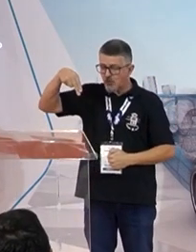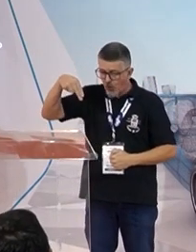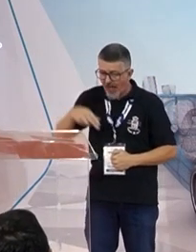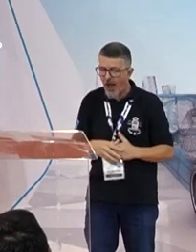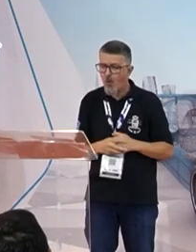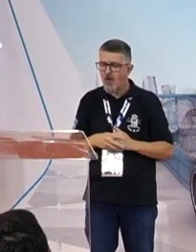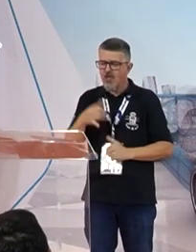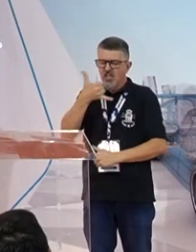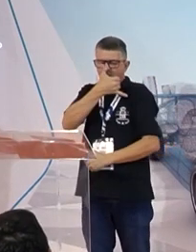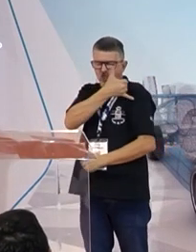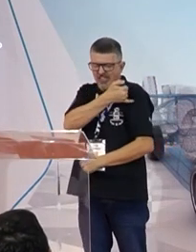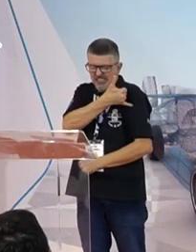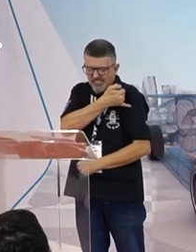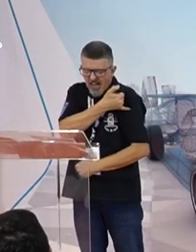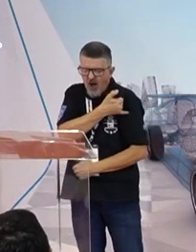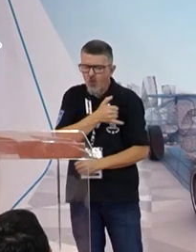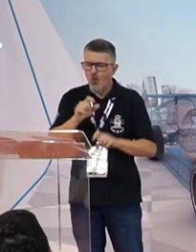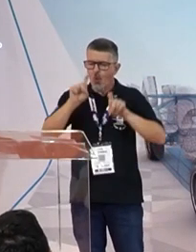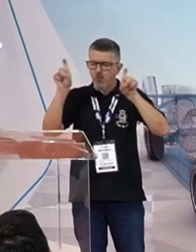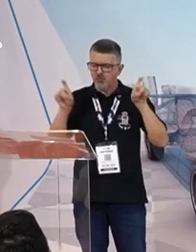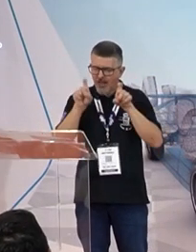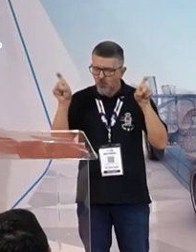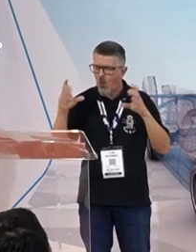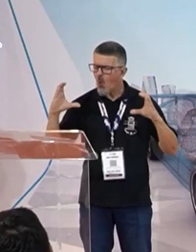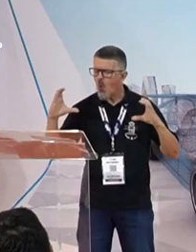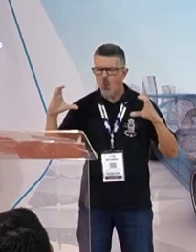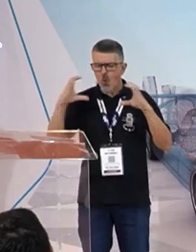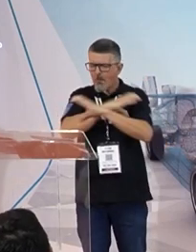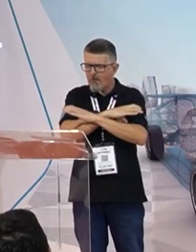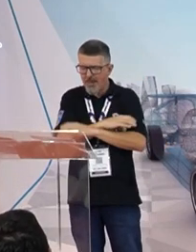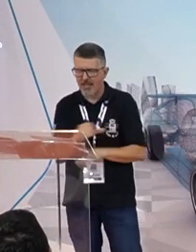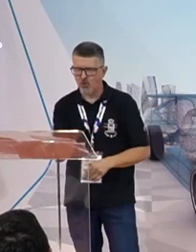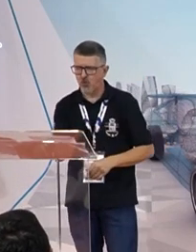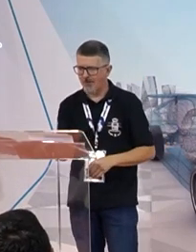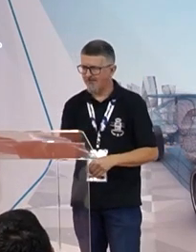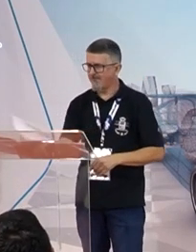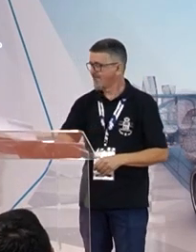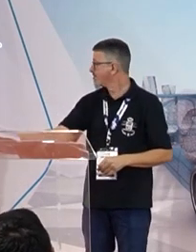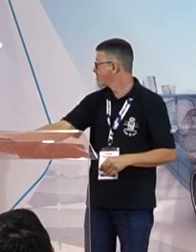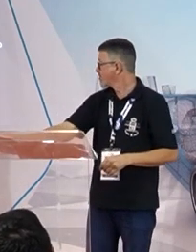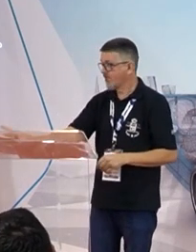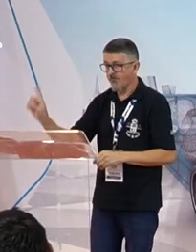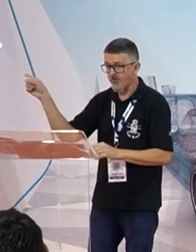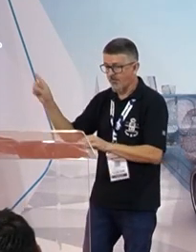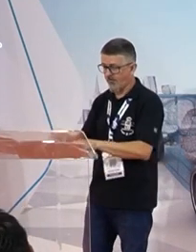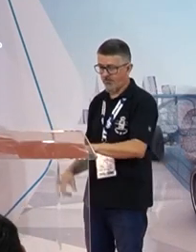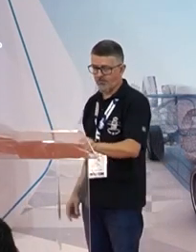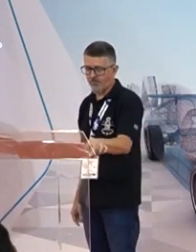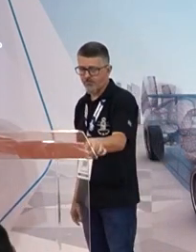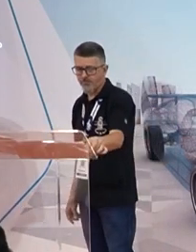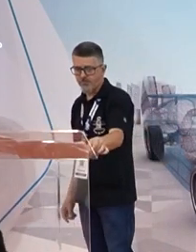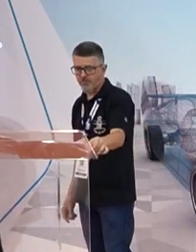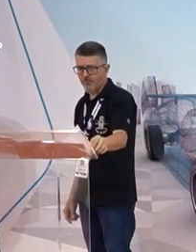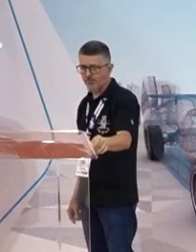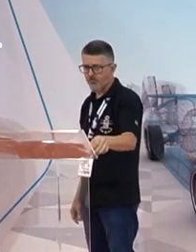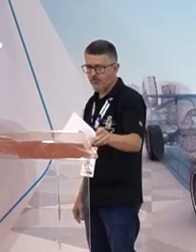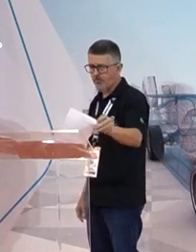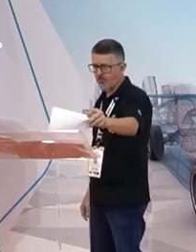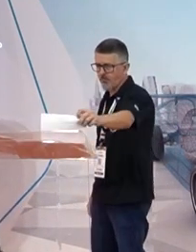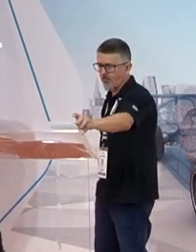carros nacionais, injeções eletrônicas, computador completo. Agora a gente vai passar o